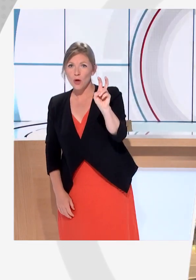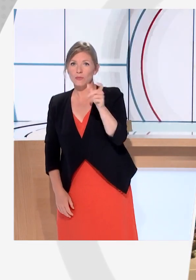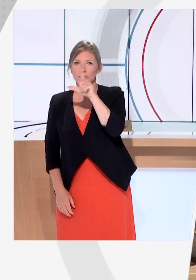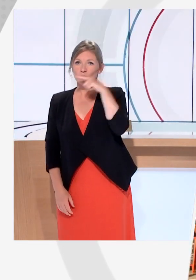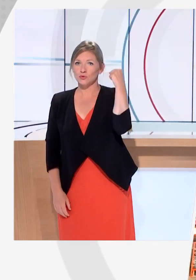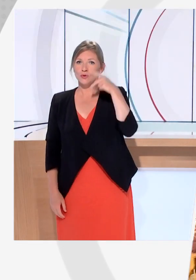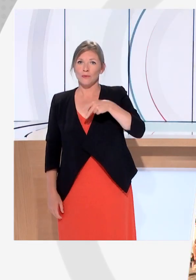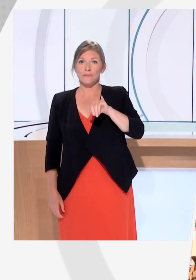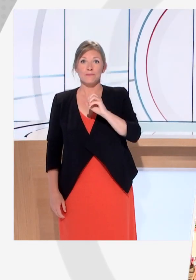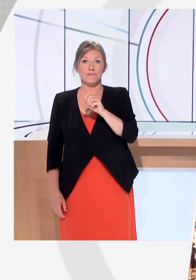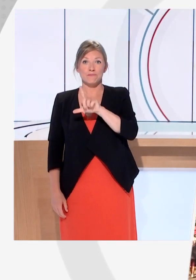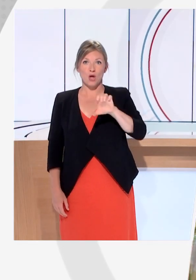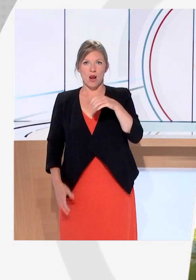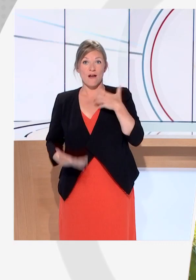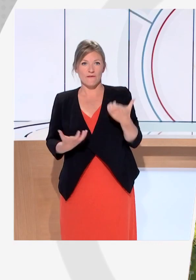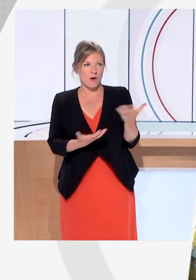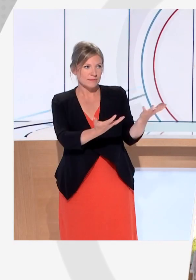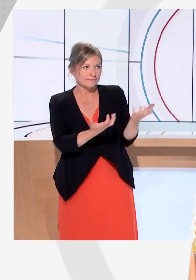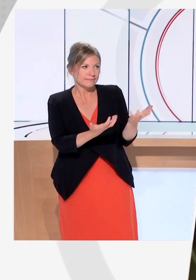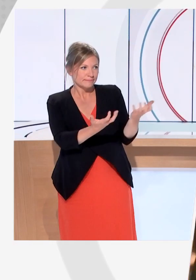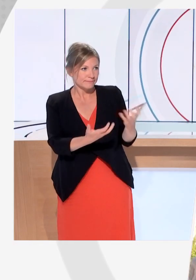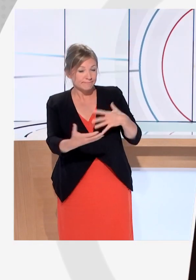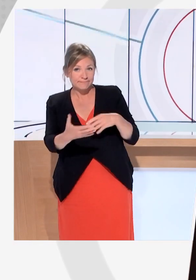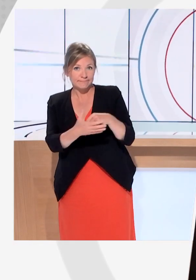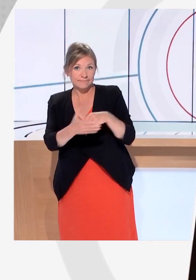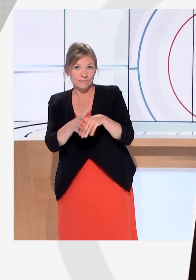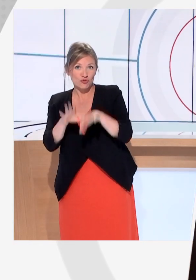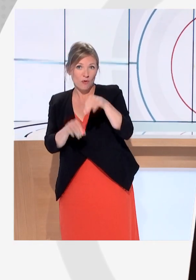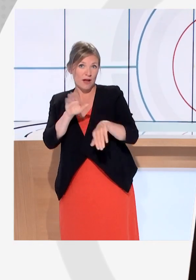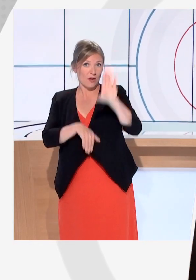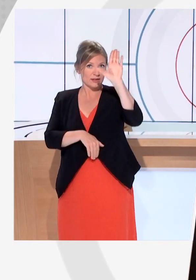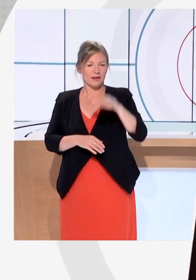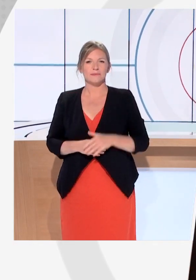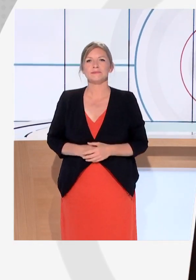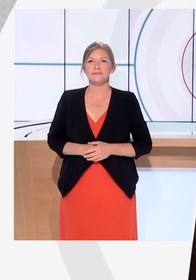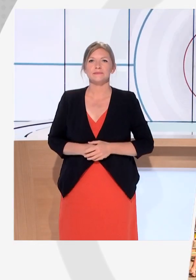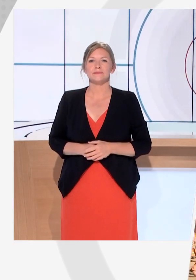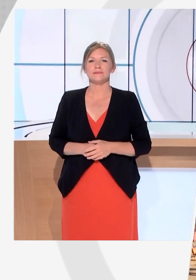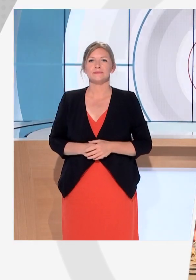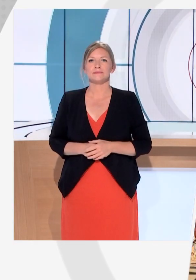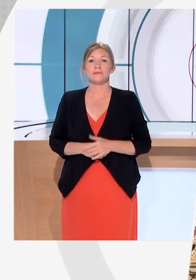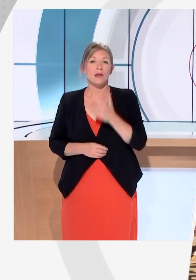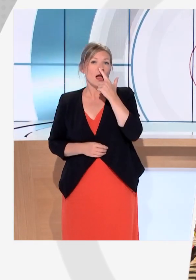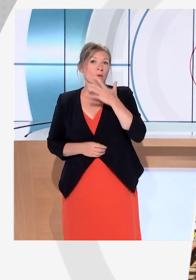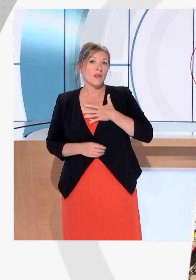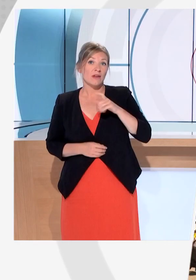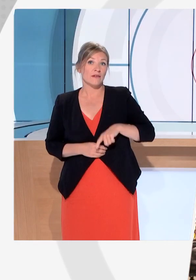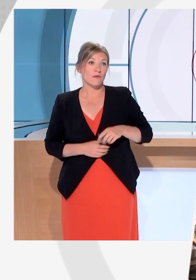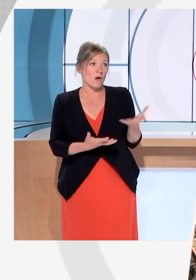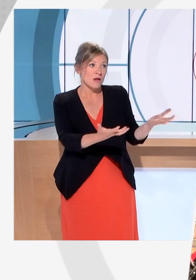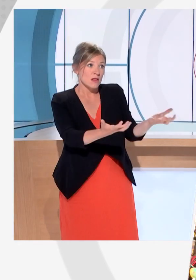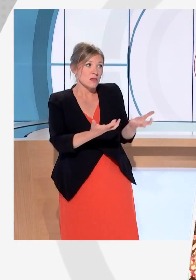de Grenoble. Ils veulent inciter les passants à participer à la primaire. Je pense qu'il faut mobiliser, que c'est